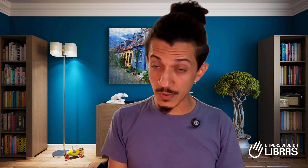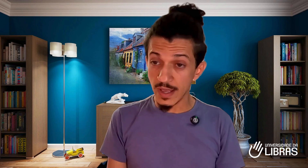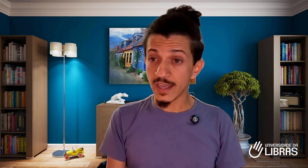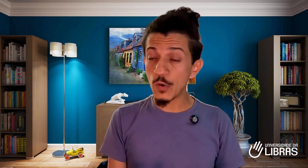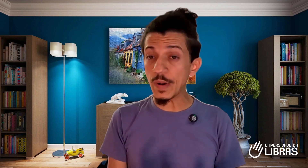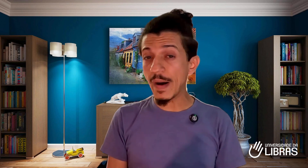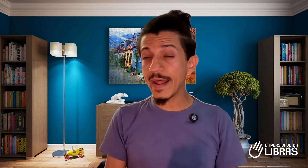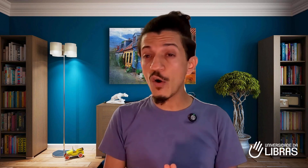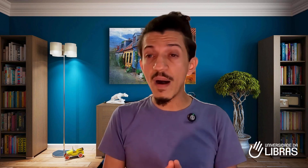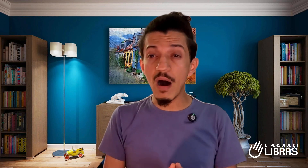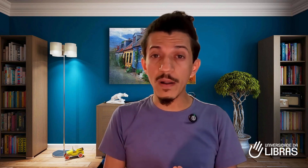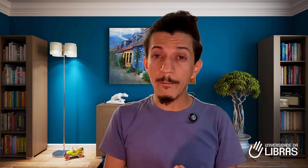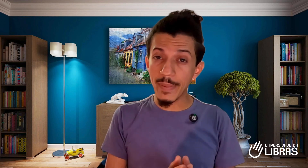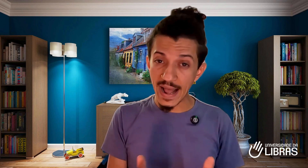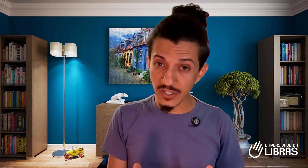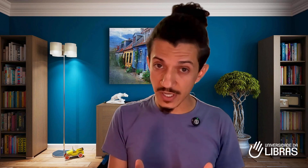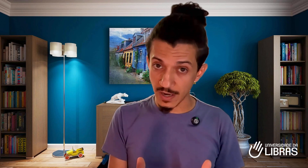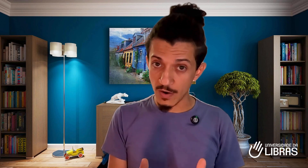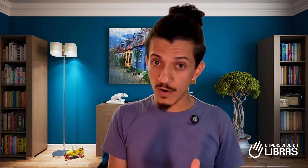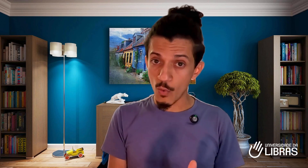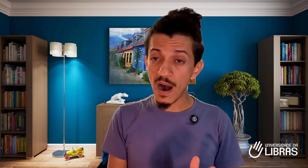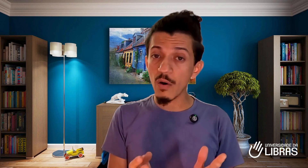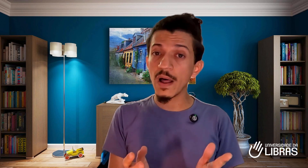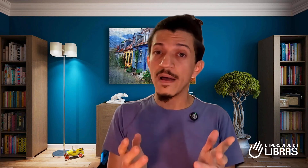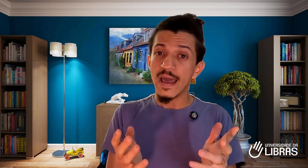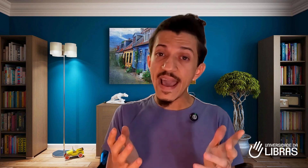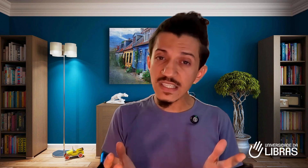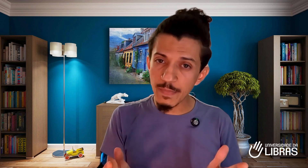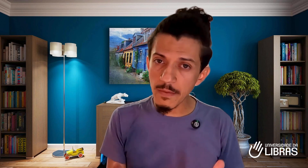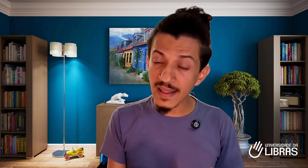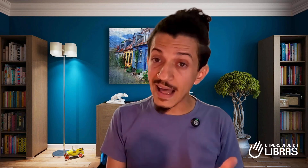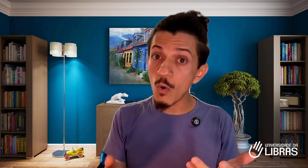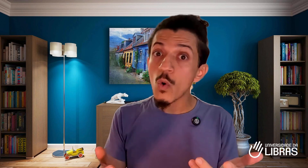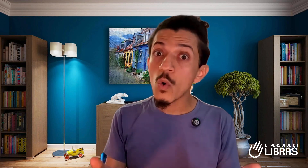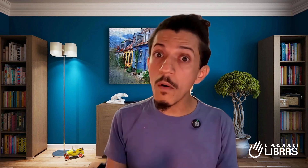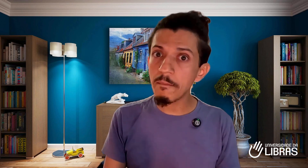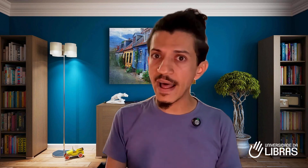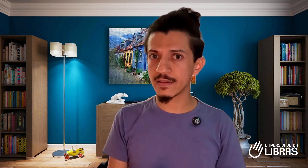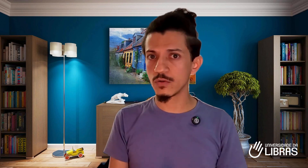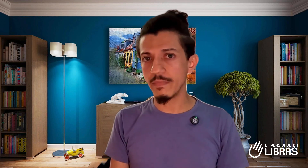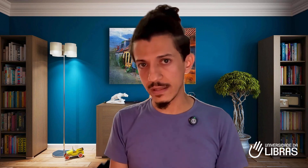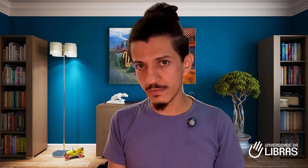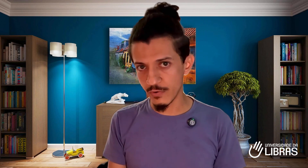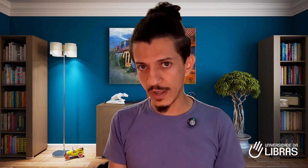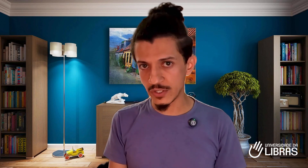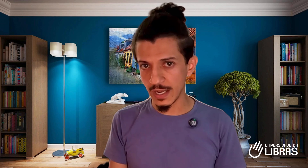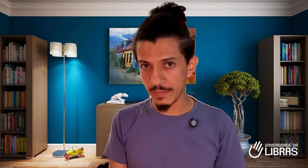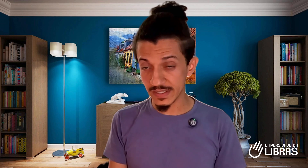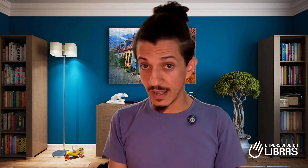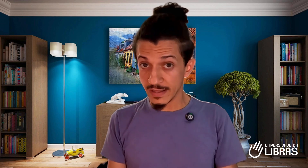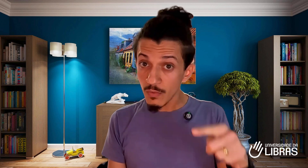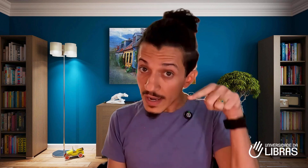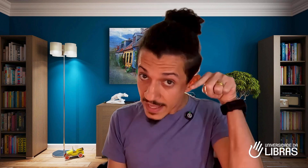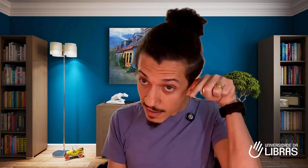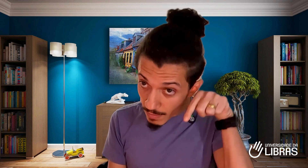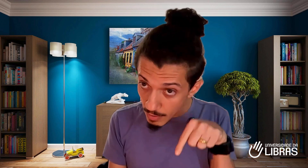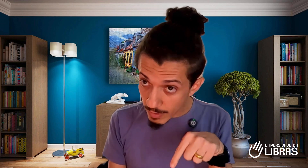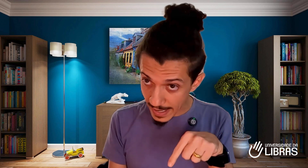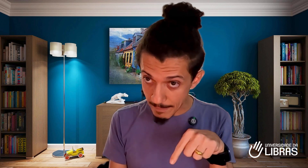eu preparei uma aula prática, uma aula experimental completa do método Fluente em Libras. Um link logo aqui abaixo.